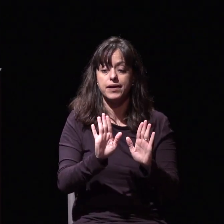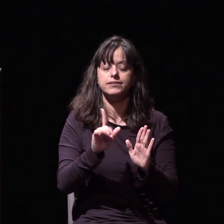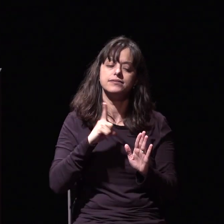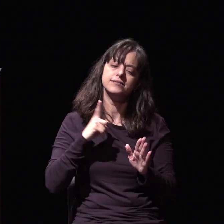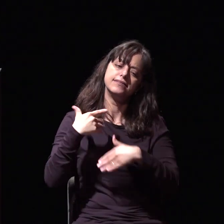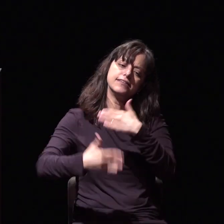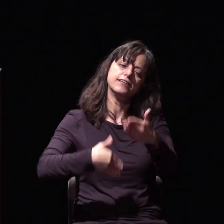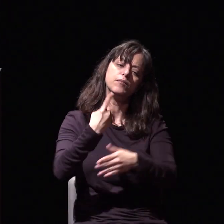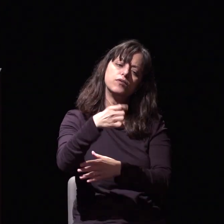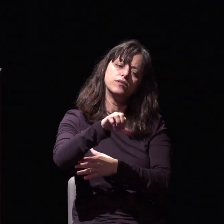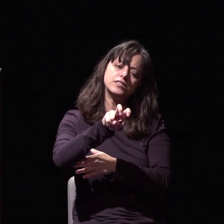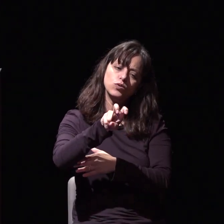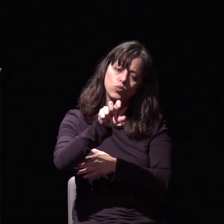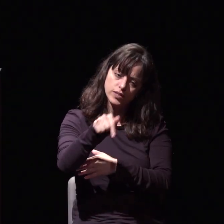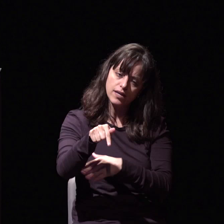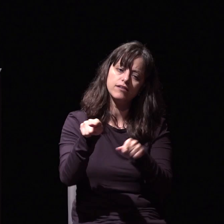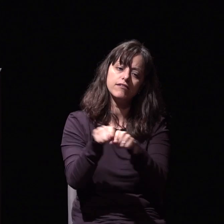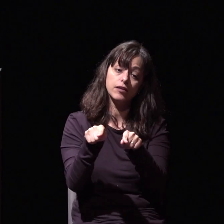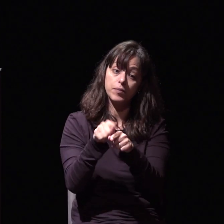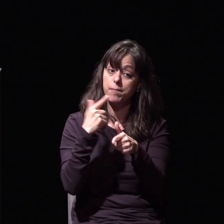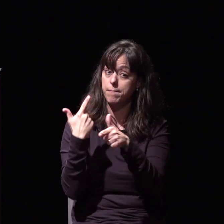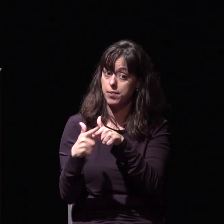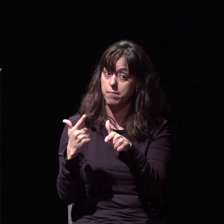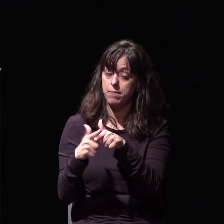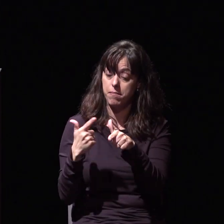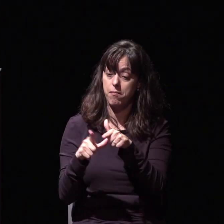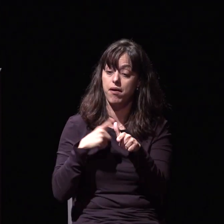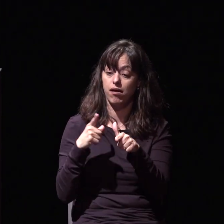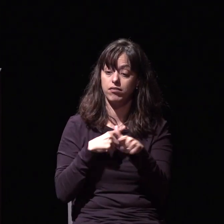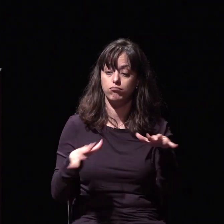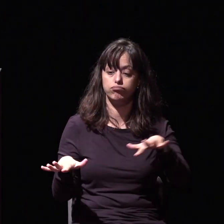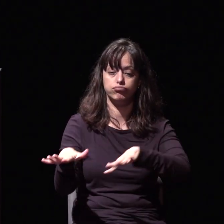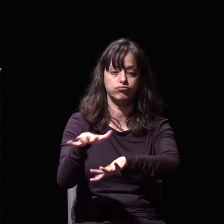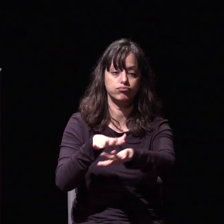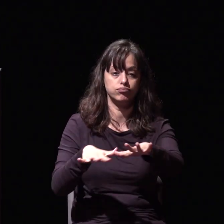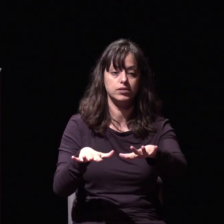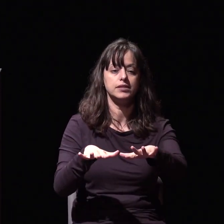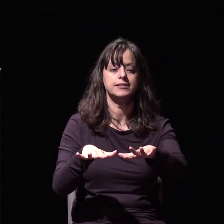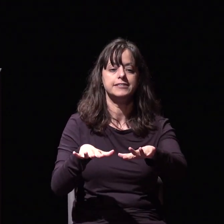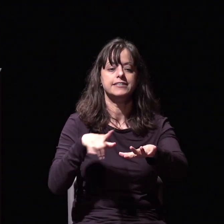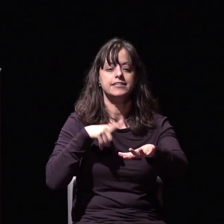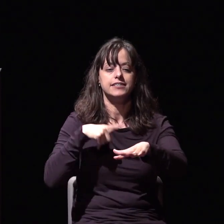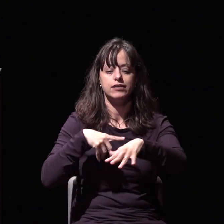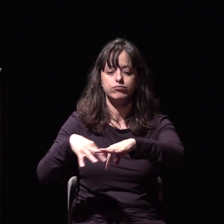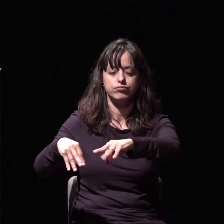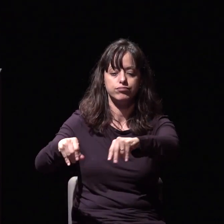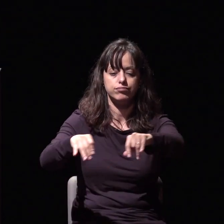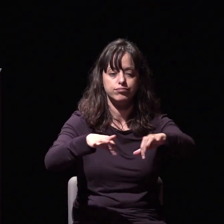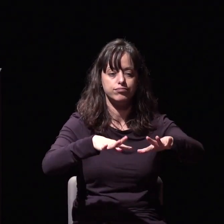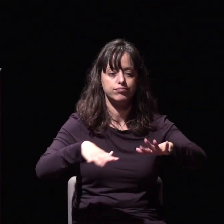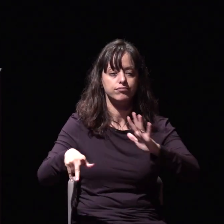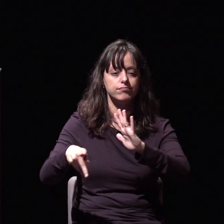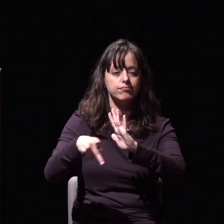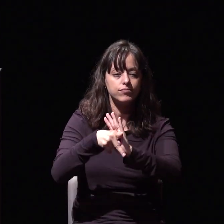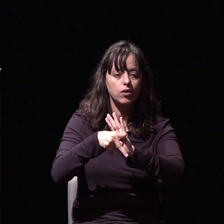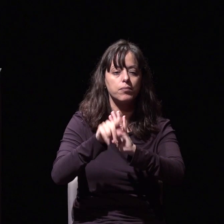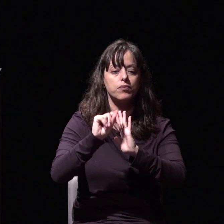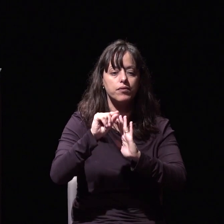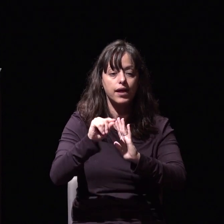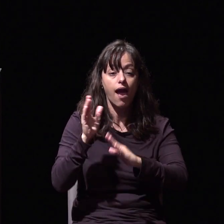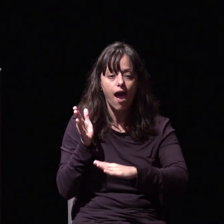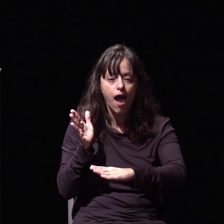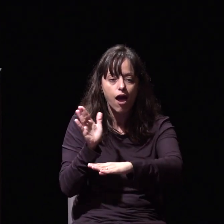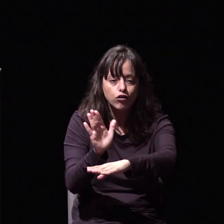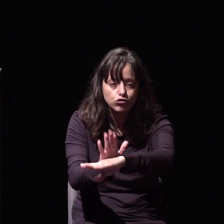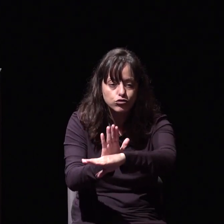1957, os entulhos do Belvedere do Trianon ofereceram as cinzas para que o MASP ressurgisse